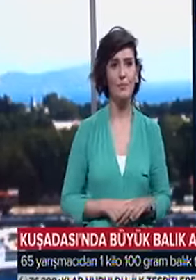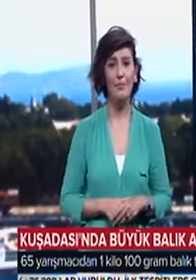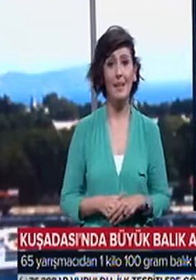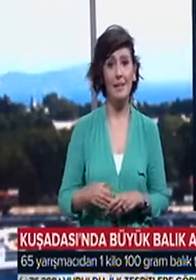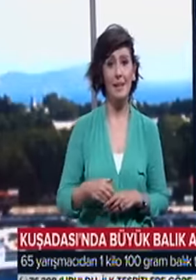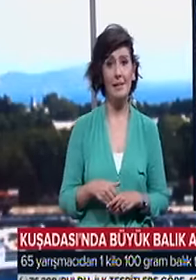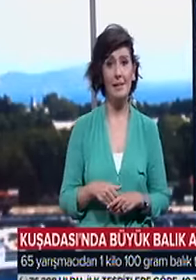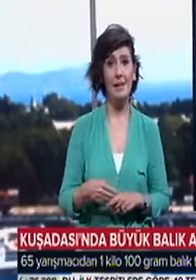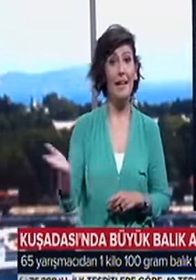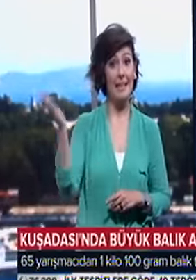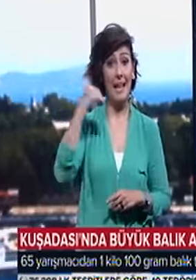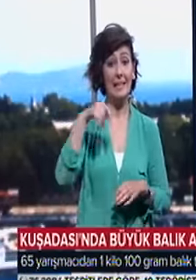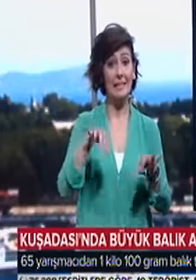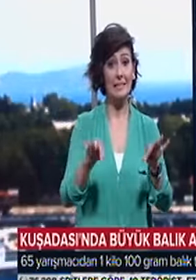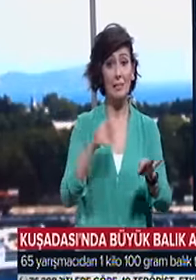be.